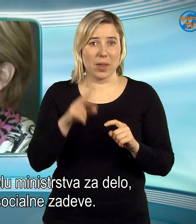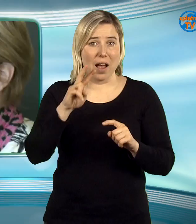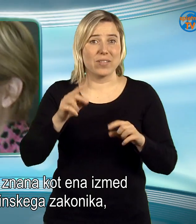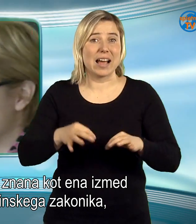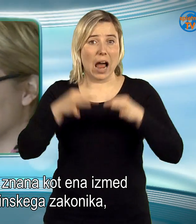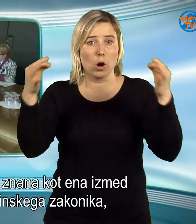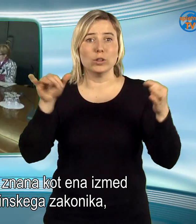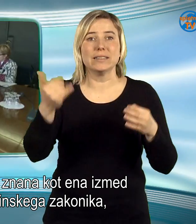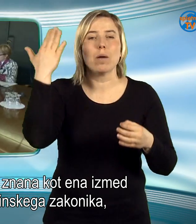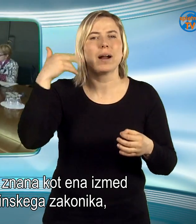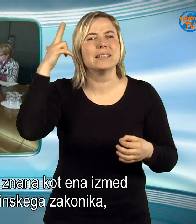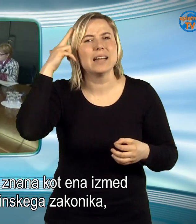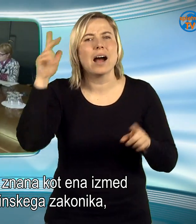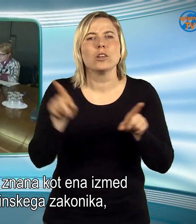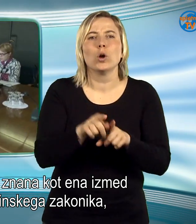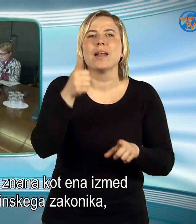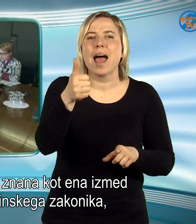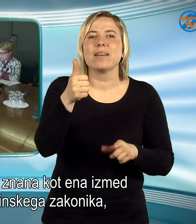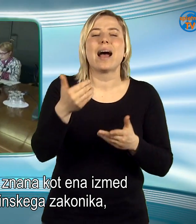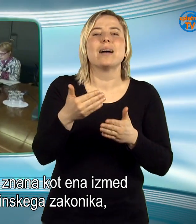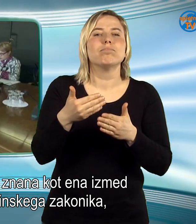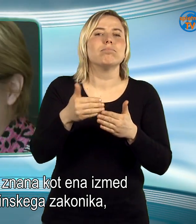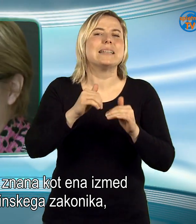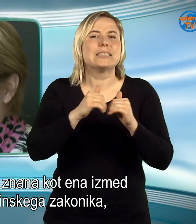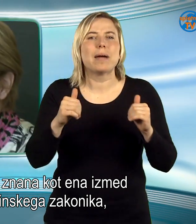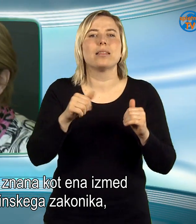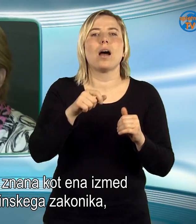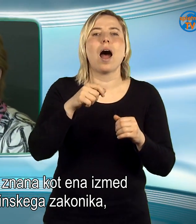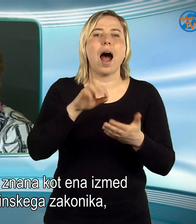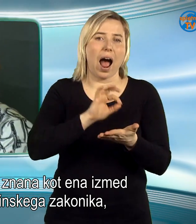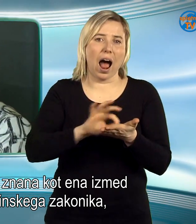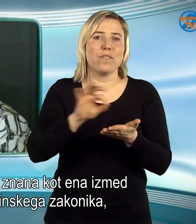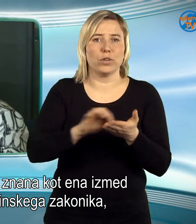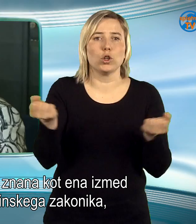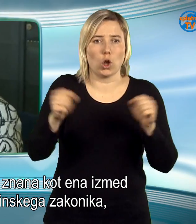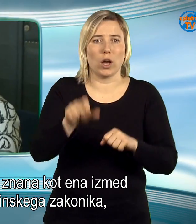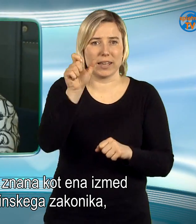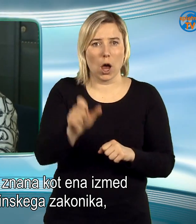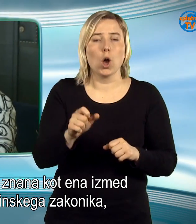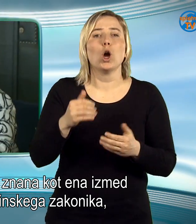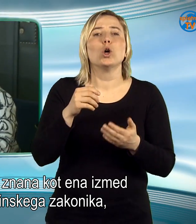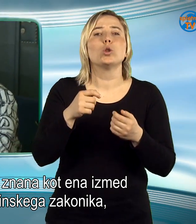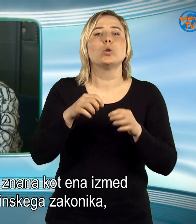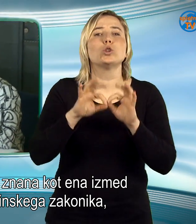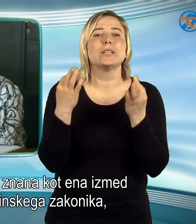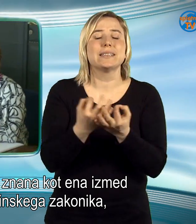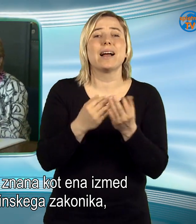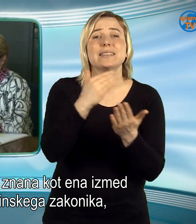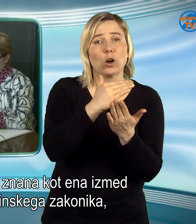V javnosti je bila znana kot ena izmed avtorjev družinskega zakonika, ki je bil lani zavrnjen na referendumu.